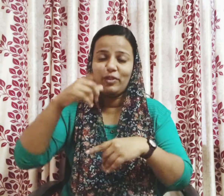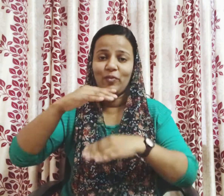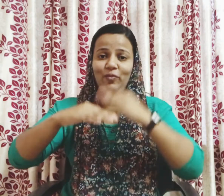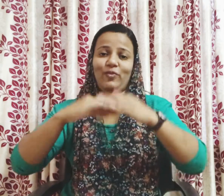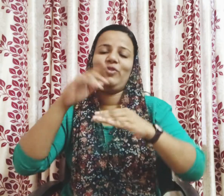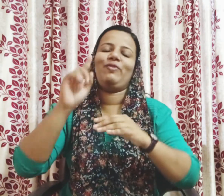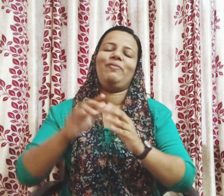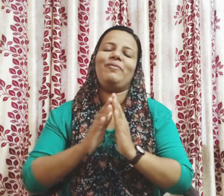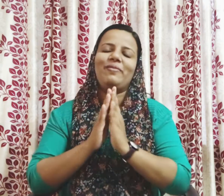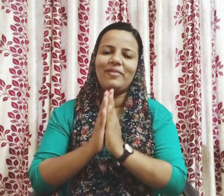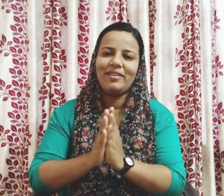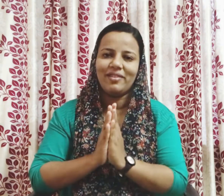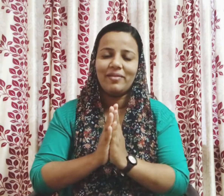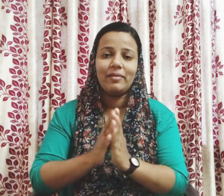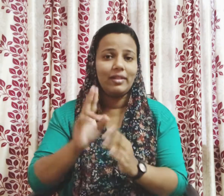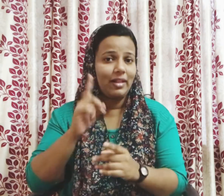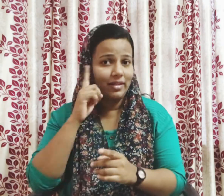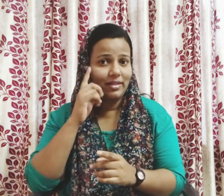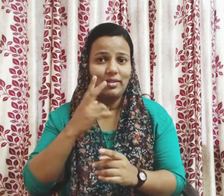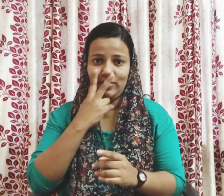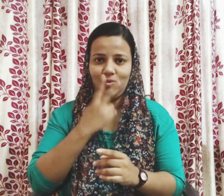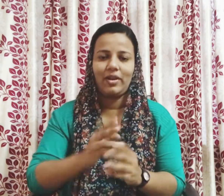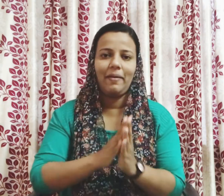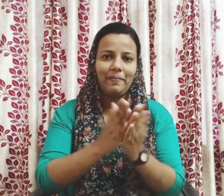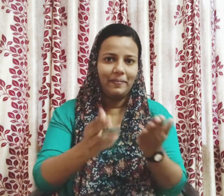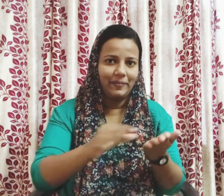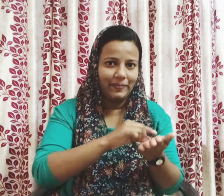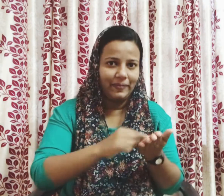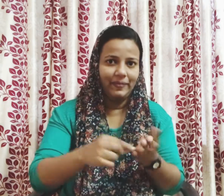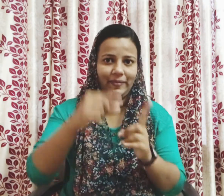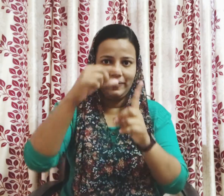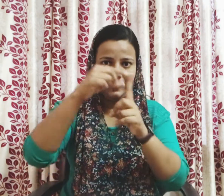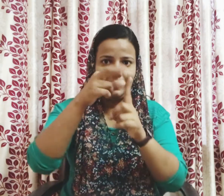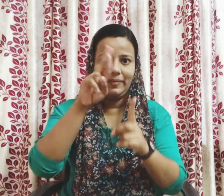ജീവിതത്തിൽ വർദ്ധിച്ചു വരുമാറാകട്ടെ എന്ന് പ്രാർത്ഥിക്കുന്നു. ശ്രദ്ധയോടെ കേട്ടാട്ടെ സദൃശ്യവാക്യങ്ങൾ. അതിൻ്റെ